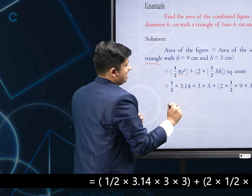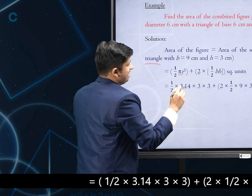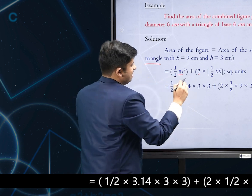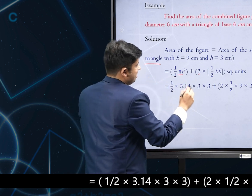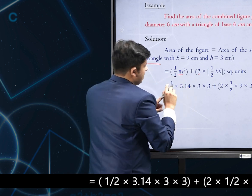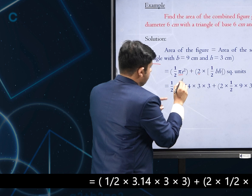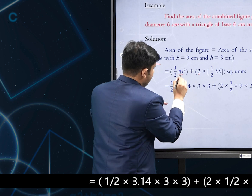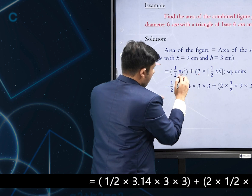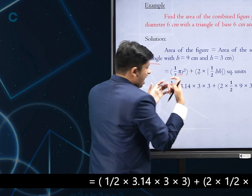= 1/2 ×